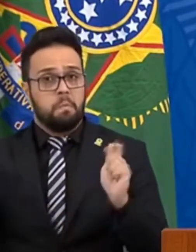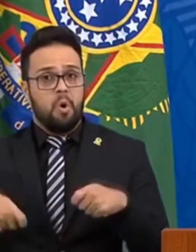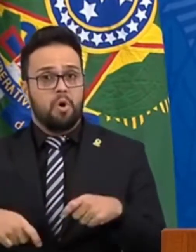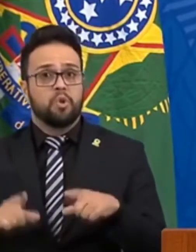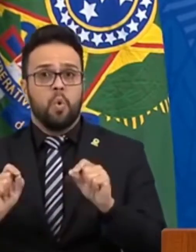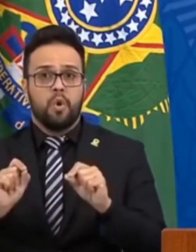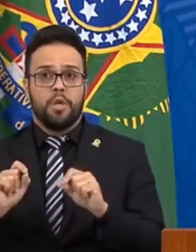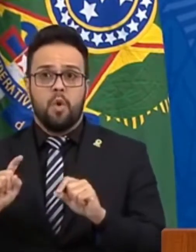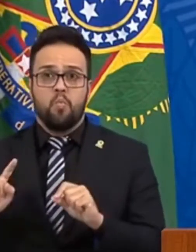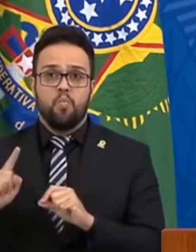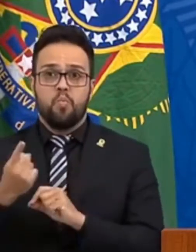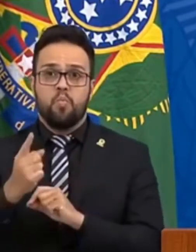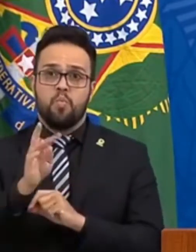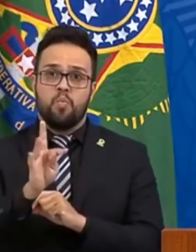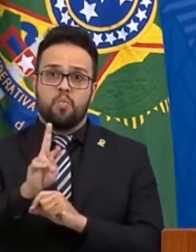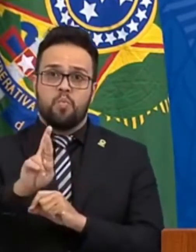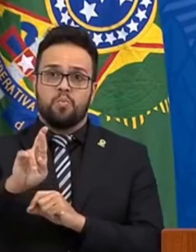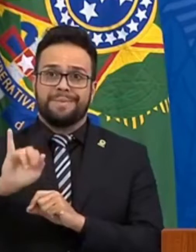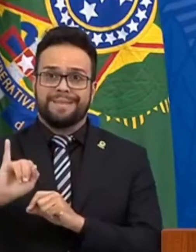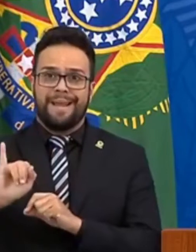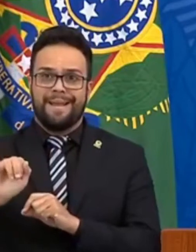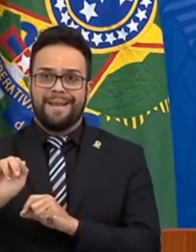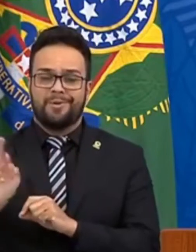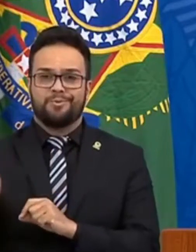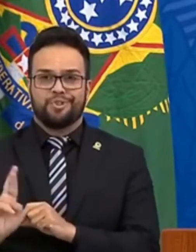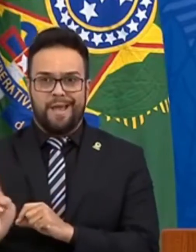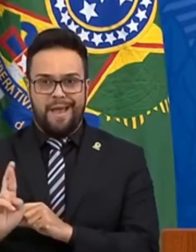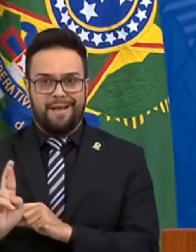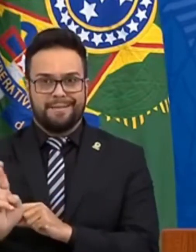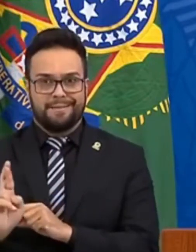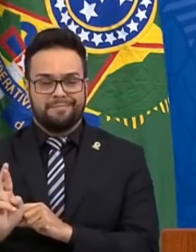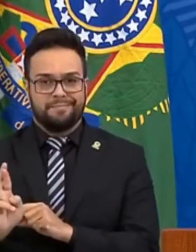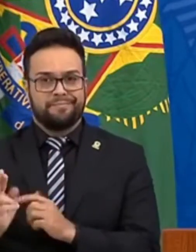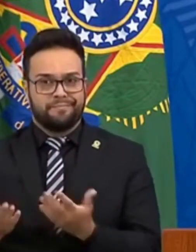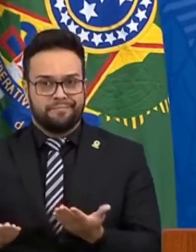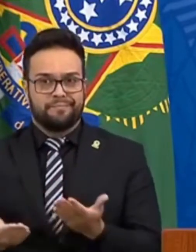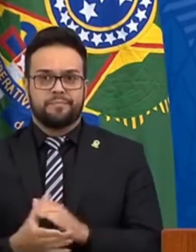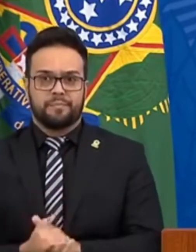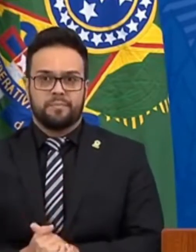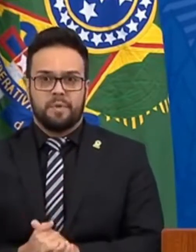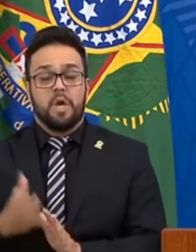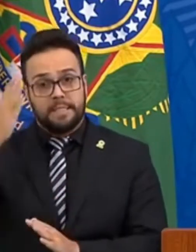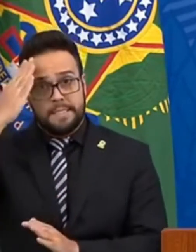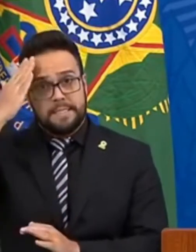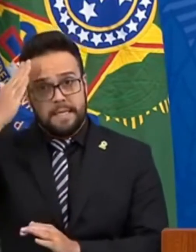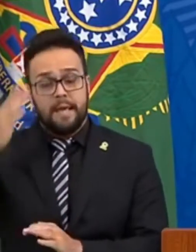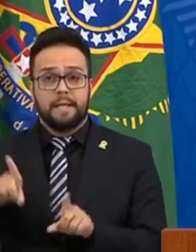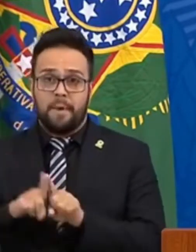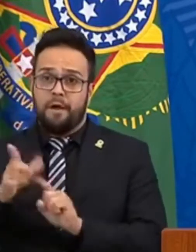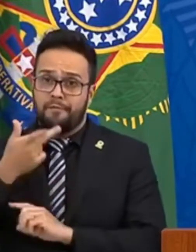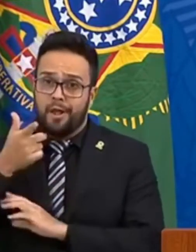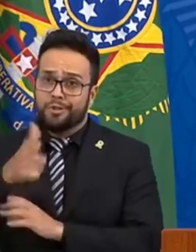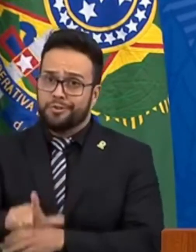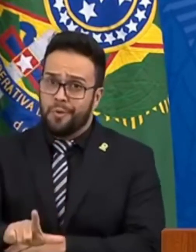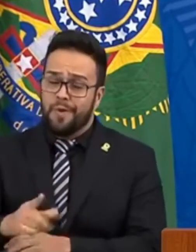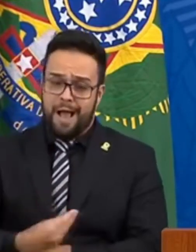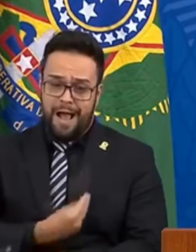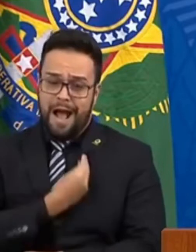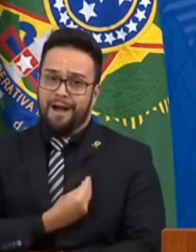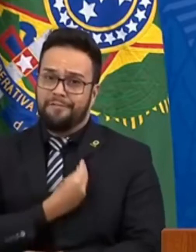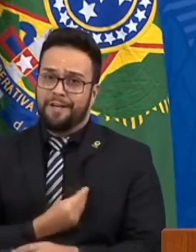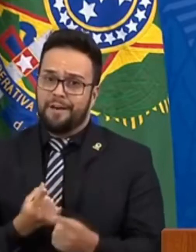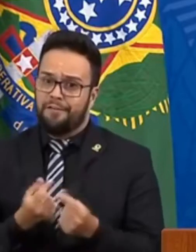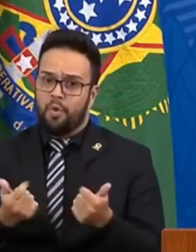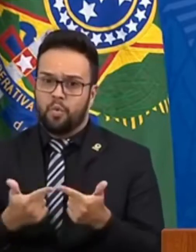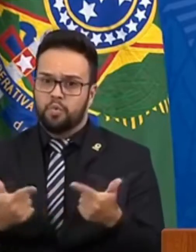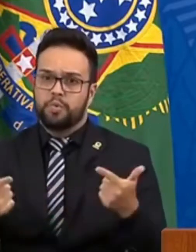a um trilhão eu sei rápido que a vida não tem preço